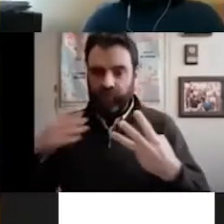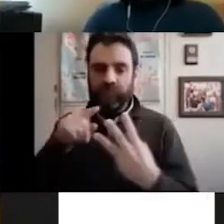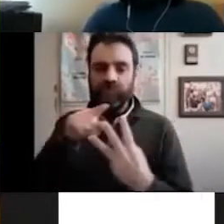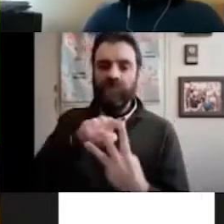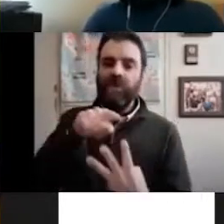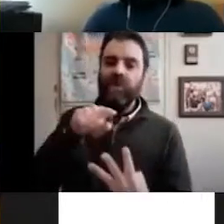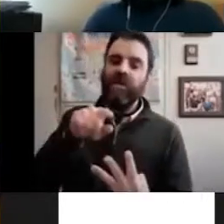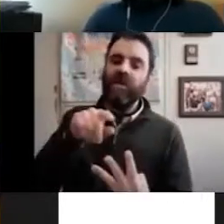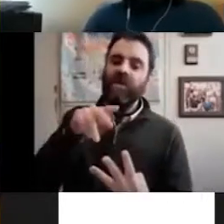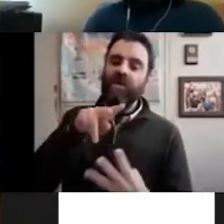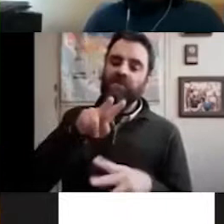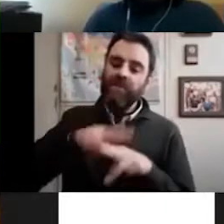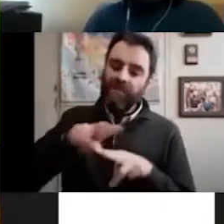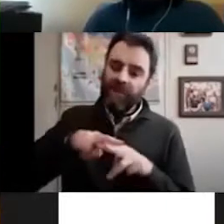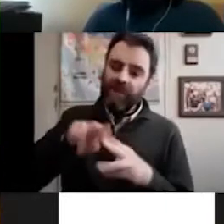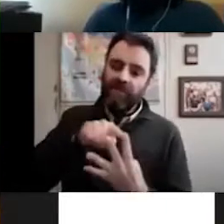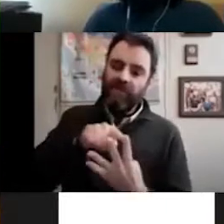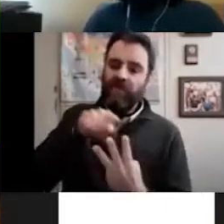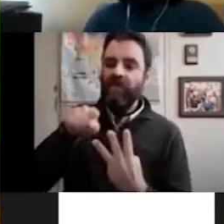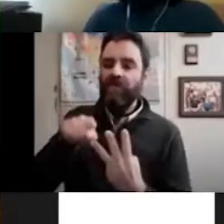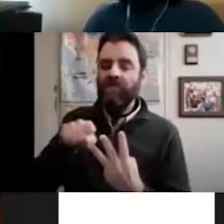De los niños hay 3 cursos.